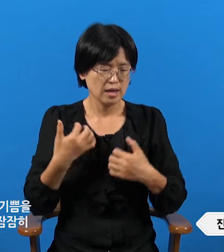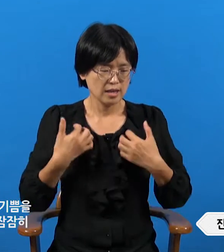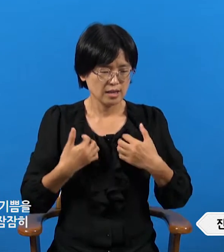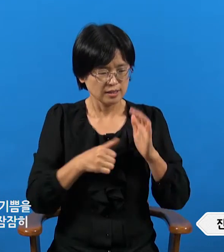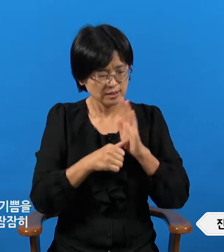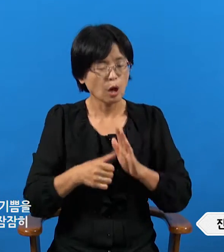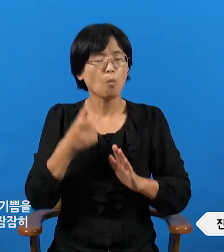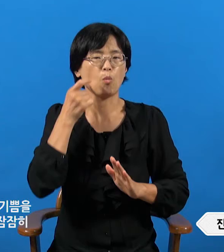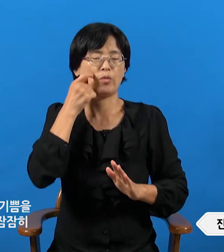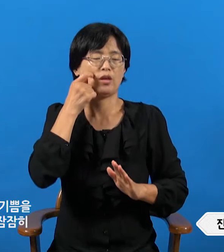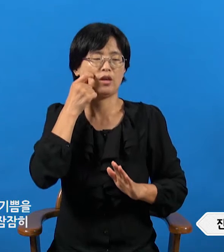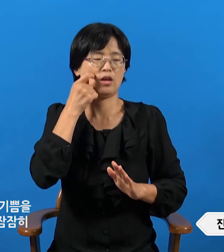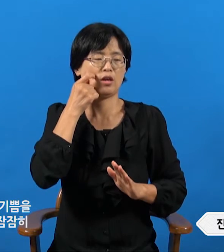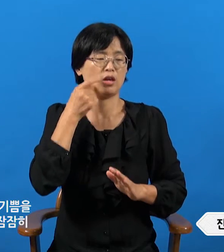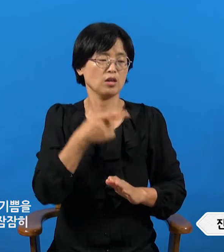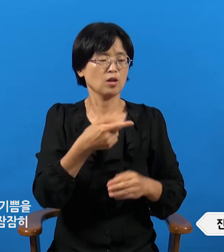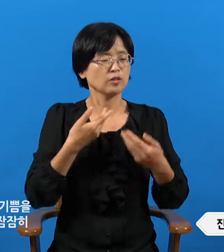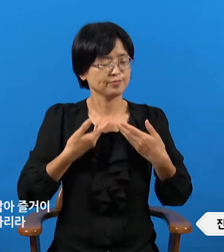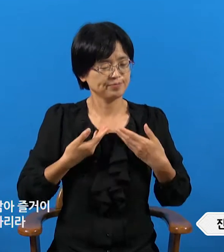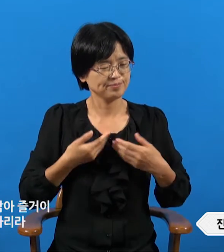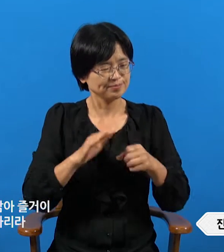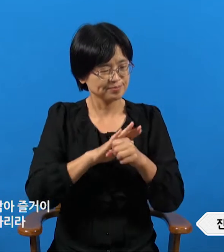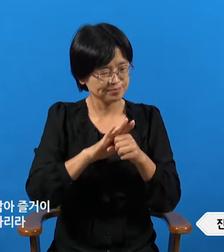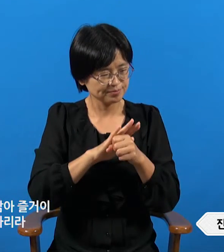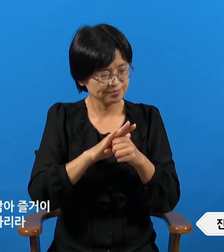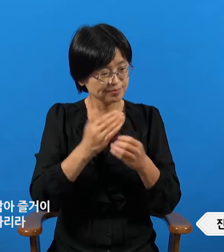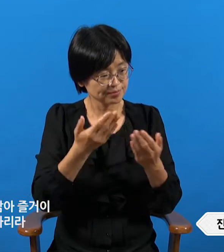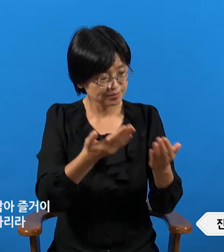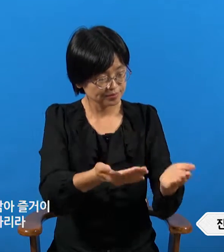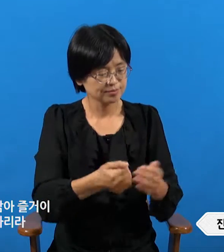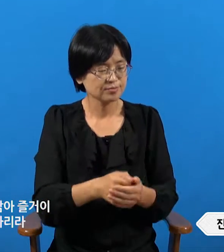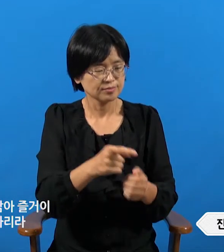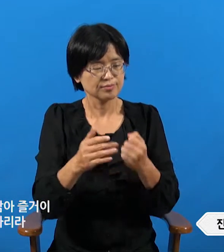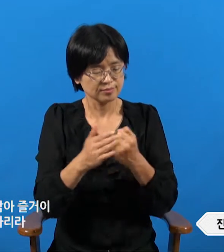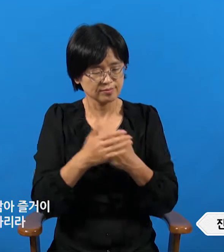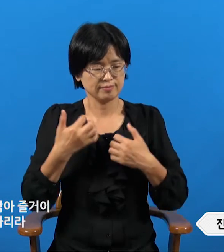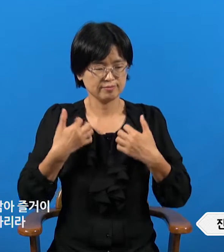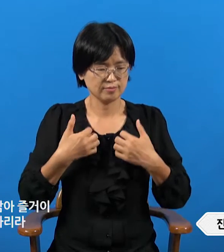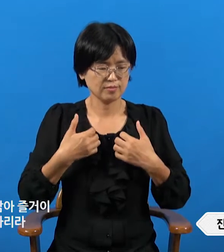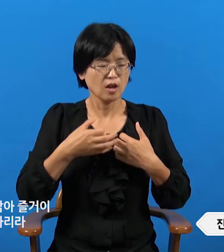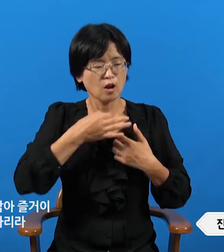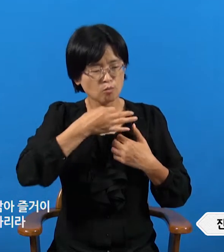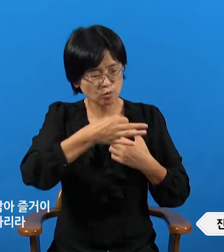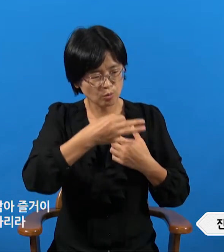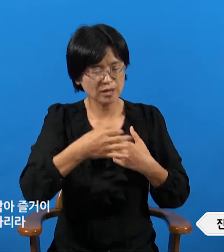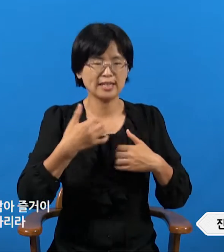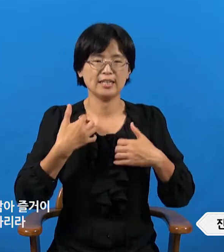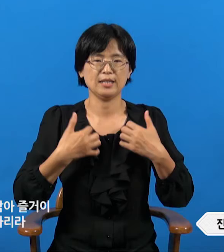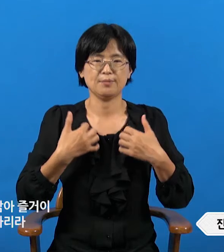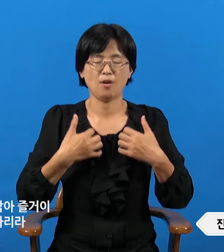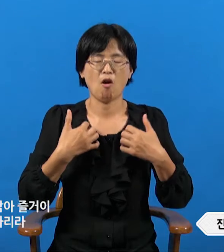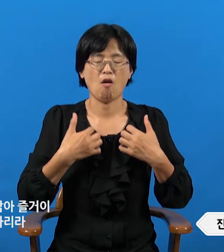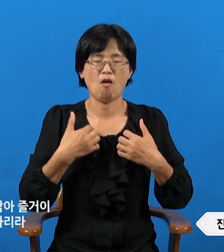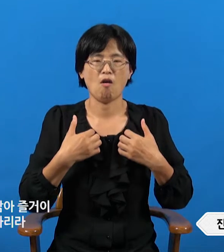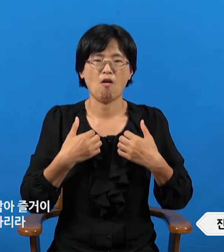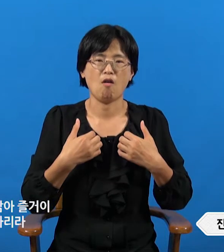기쁨을 이기지 못하시며 너를 잠잠히 사랑하시며 너로 말미암아 즐거이 부르며